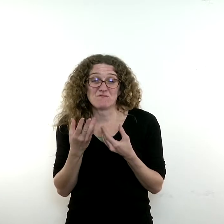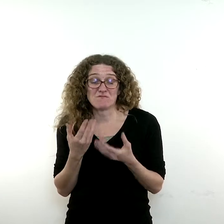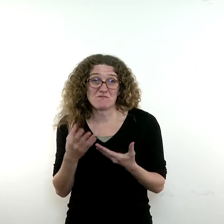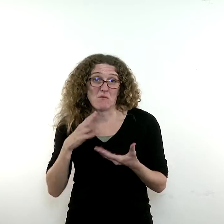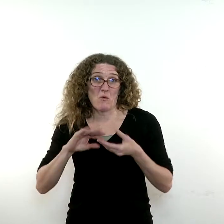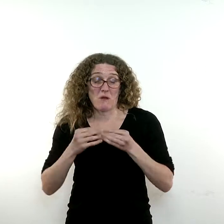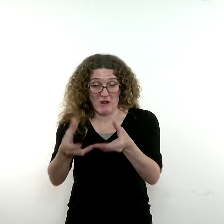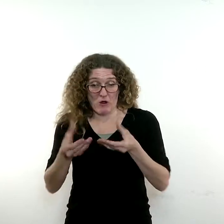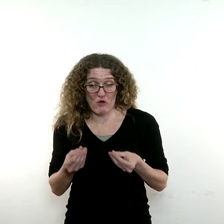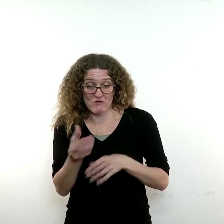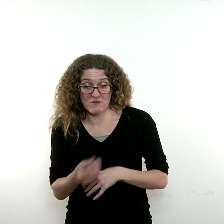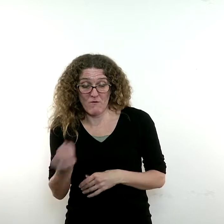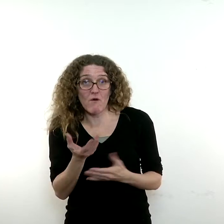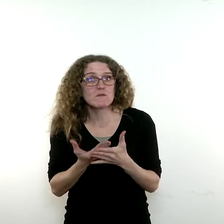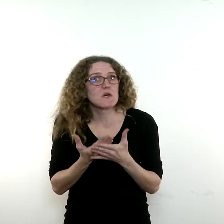pas simple